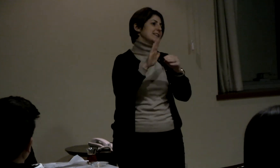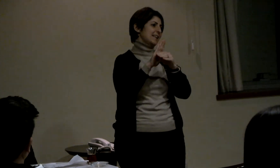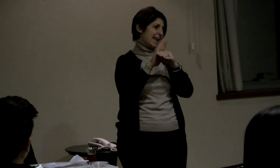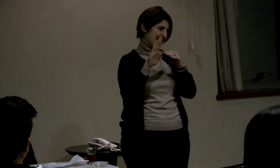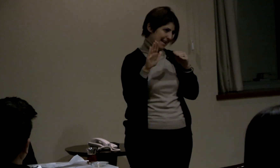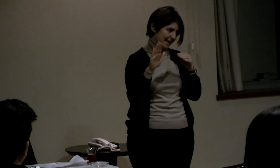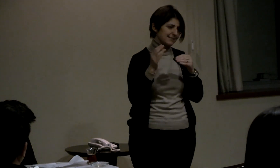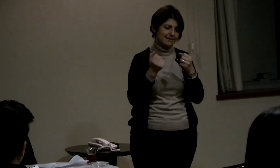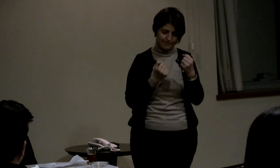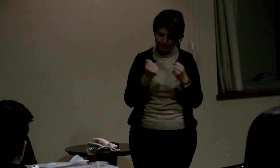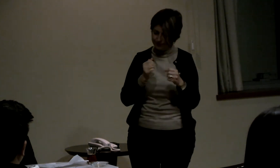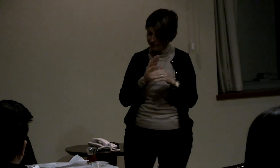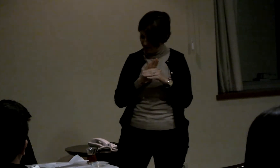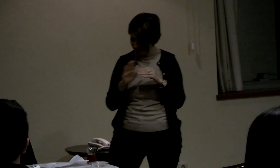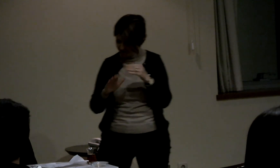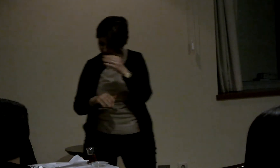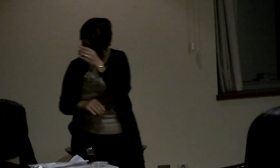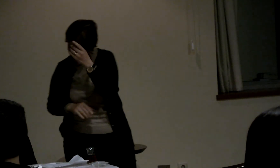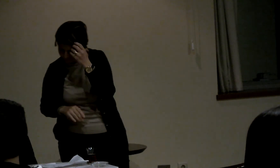Evet, ehliyet. Aynen.